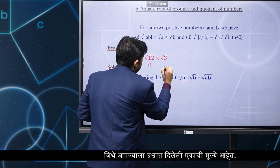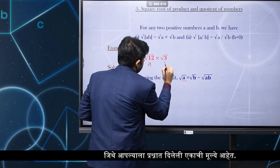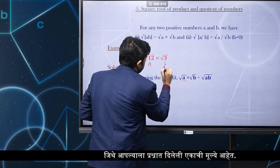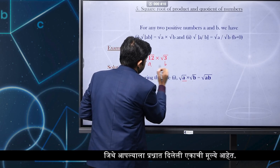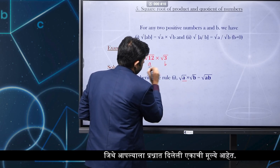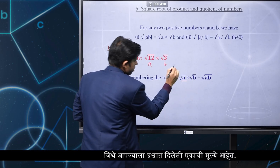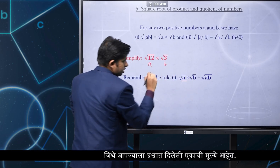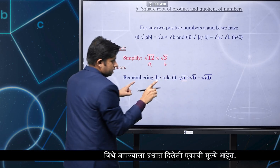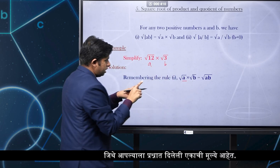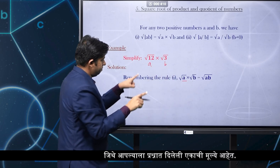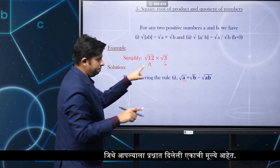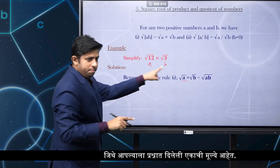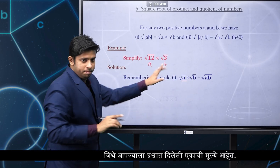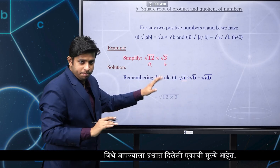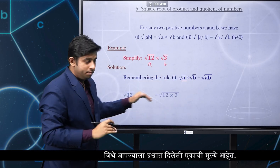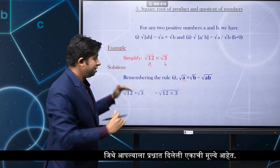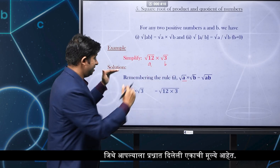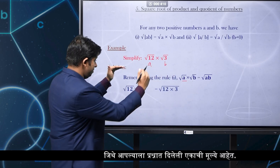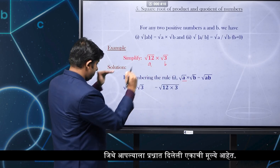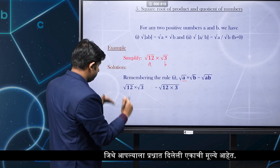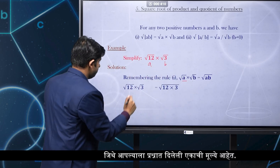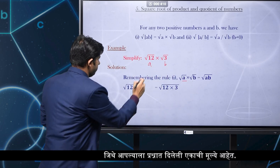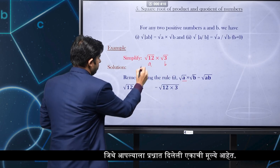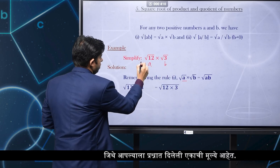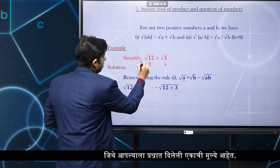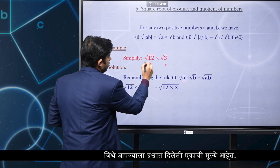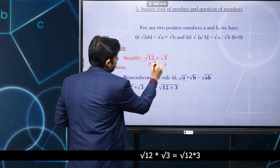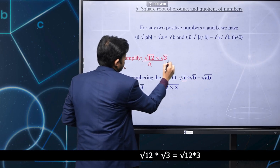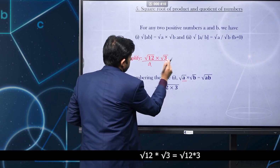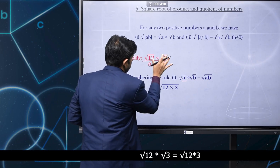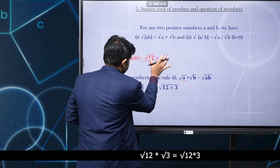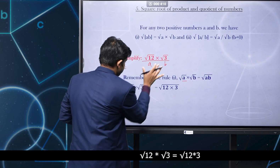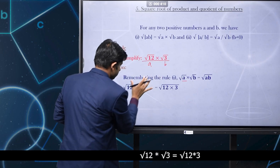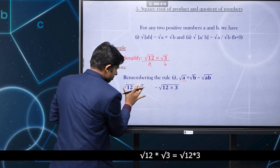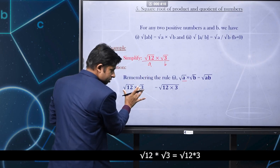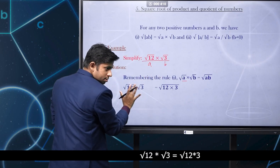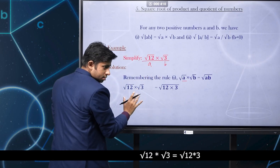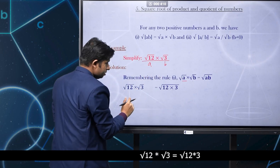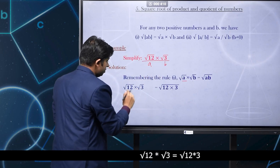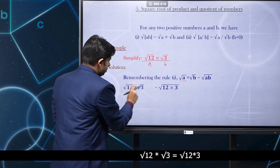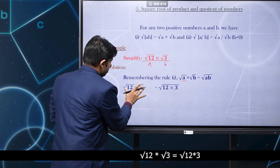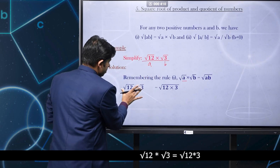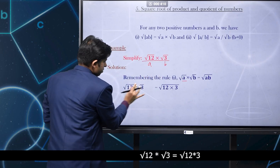आपल्याला प्रश्नात दिलेली एकाची मूल्ये आहेत. वर्गमुळात 12 गुणिले वर्गमुळात 3